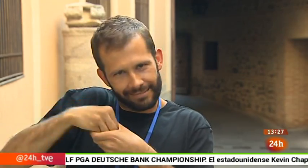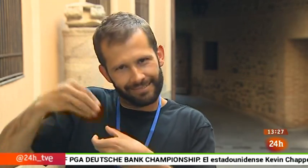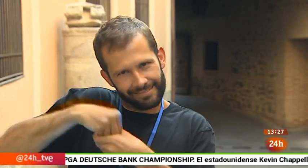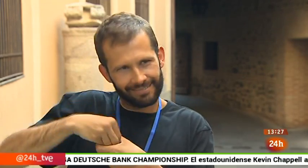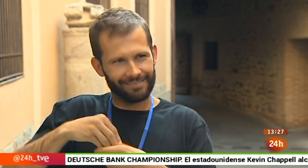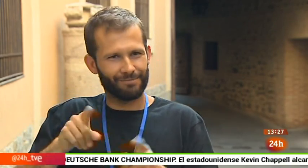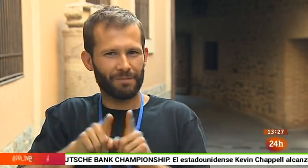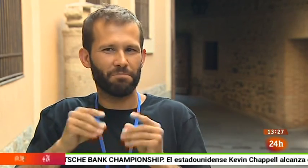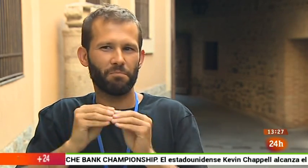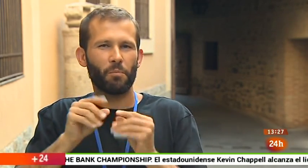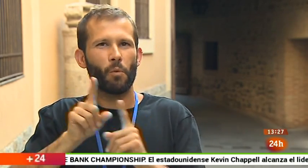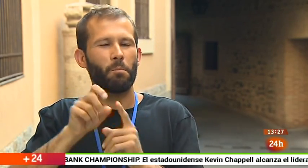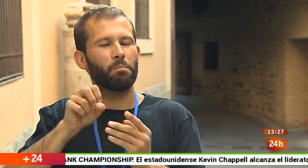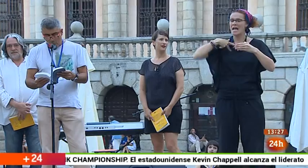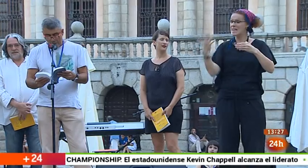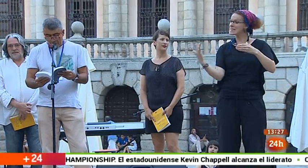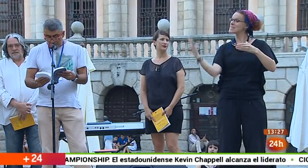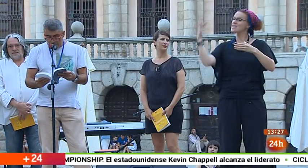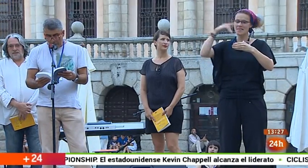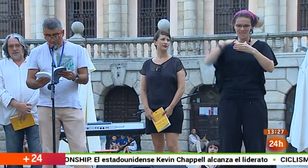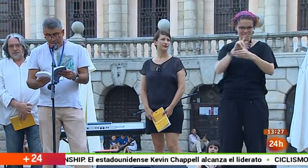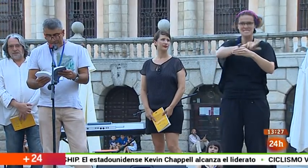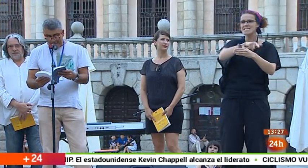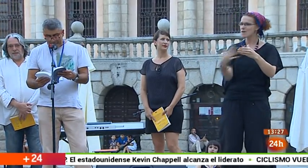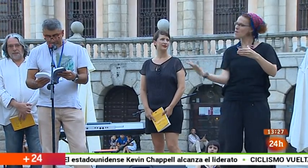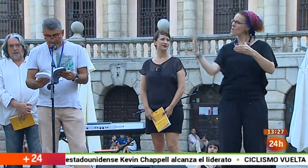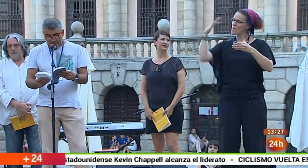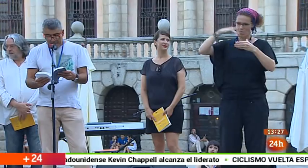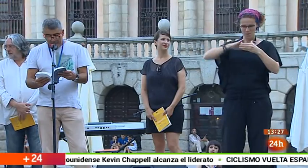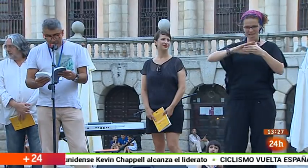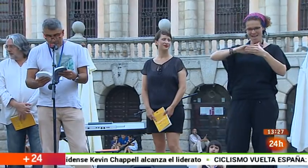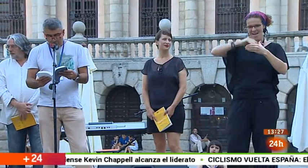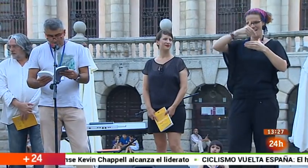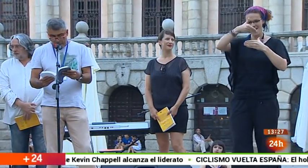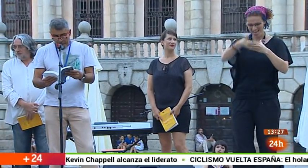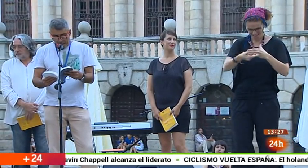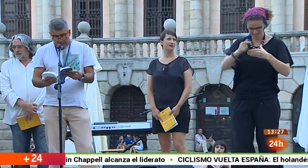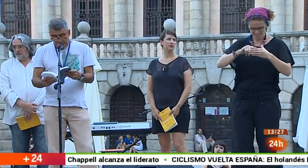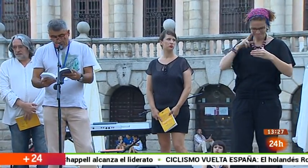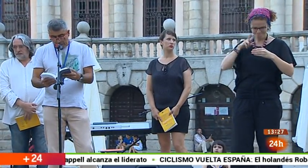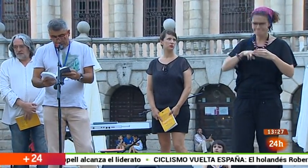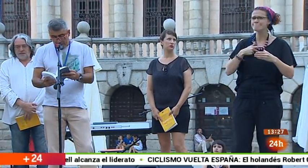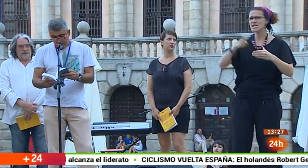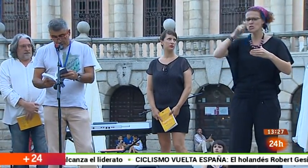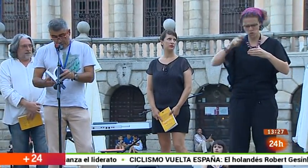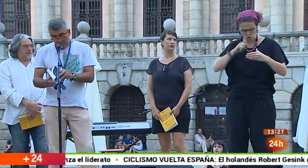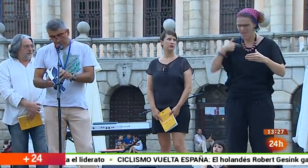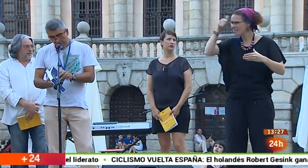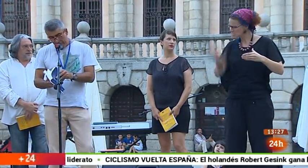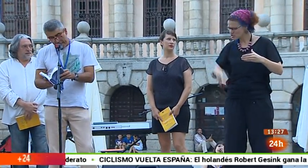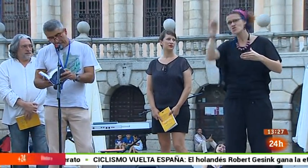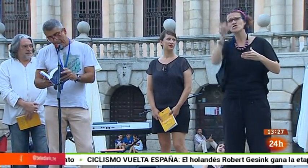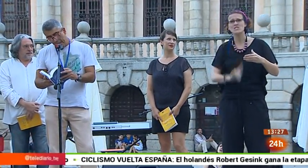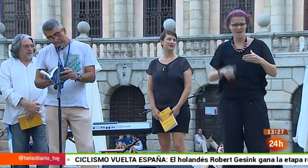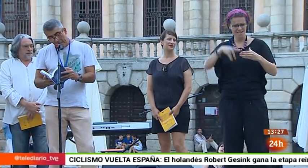sorda que yo he intentado ir añadiendo también. Poesía escrita desde el silencio y poesía traducida al silencio, porque aquí todo